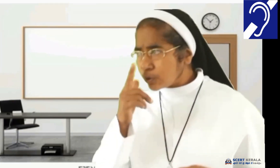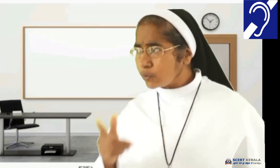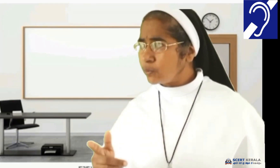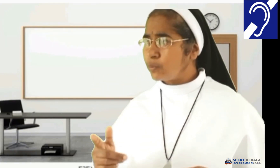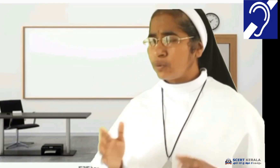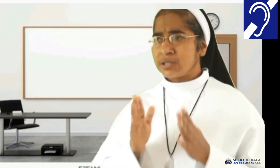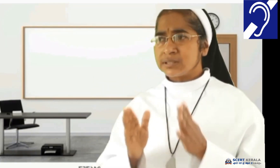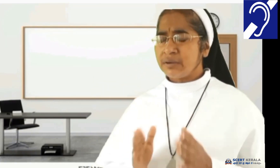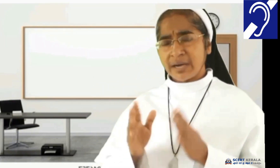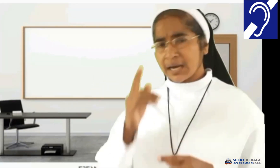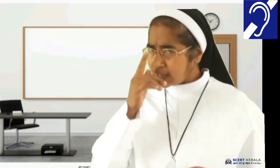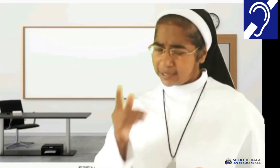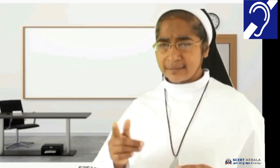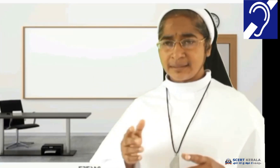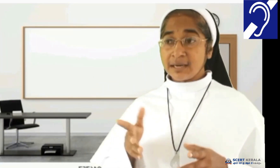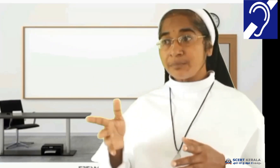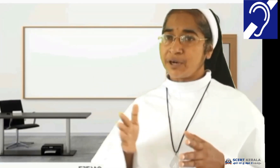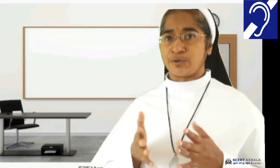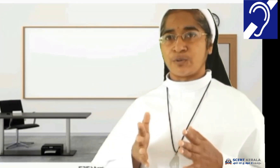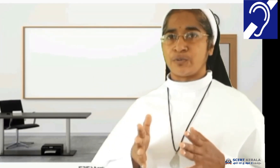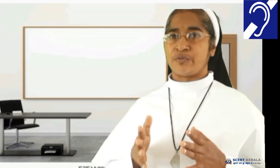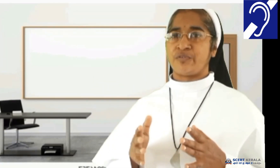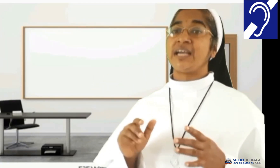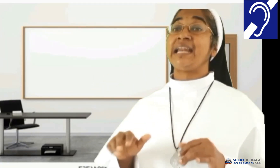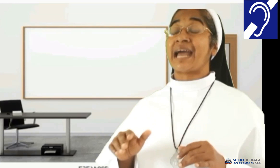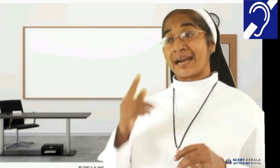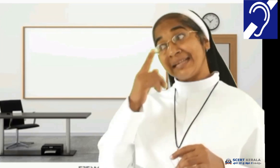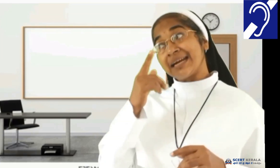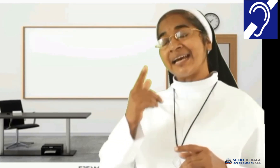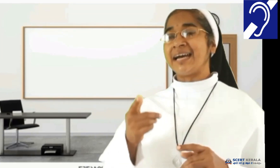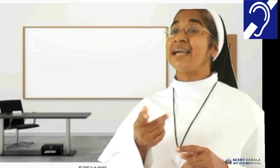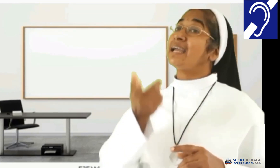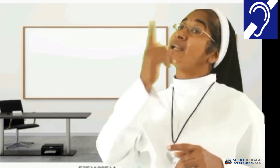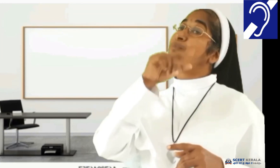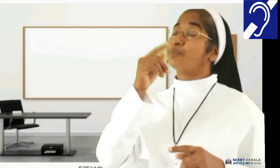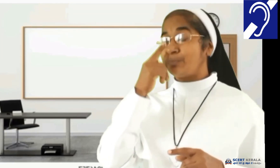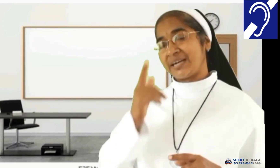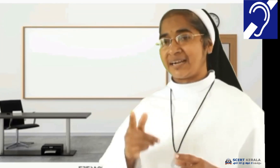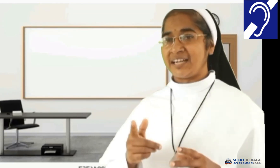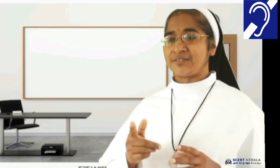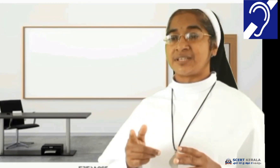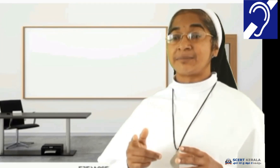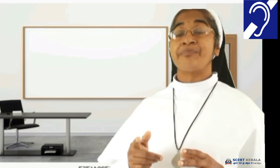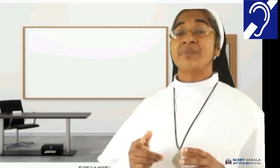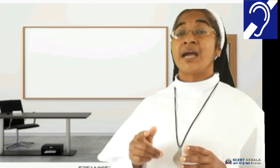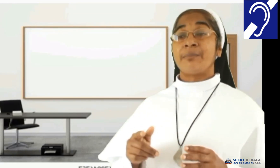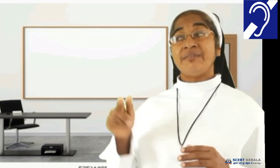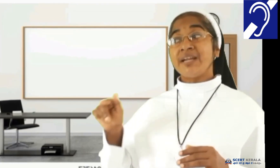പേടിയുണ്ടോ? തീവണ്ടി കണ്ടാൽ നിങ്ങൾ പേടിക്കോ? ഇല്ല, നിങ്ങള് ഇതിനു മുമ്പ് കണ്ടിട്ടുണ്ട്. അപ്പൊ